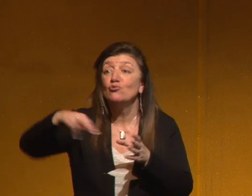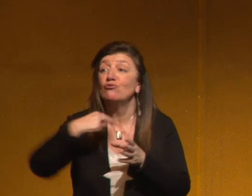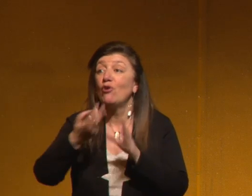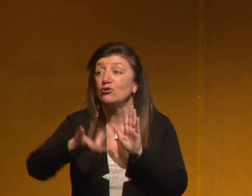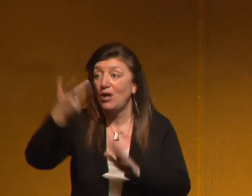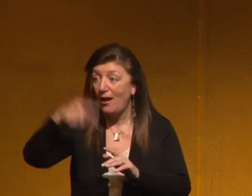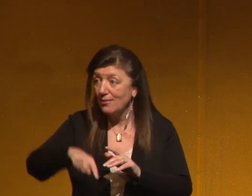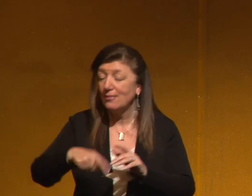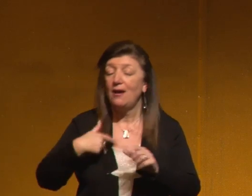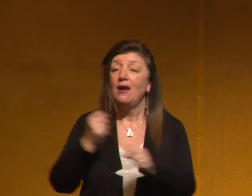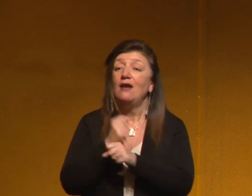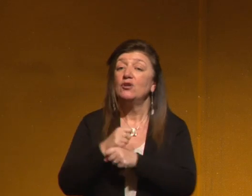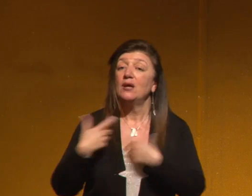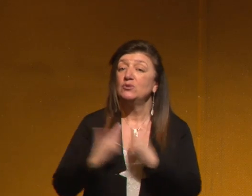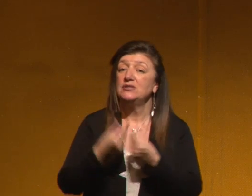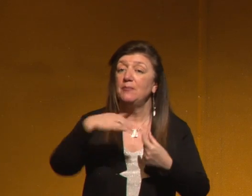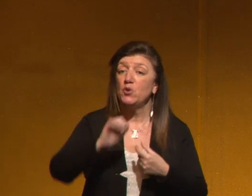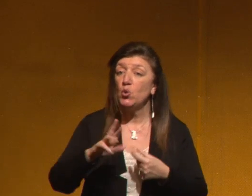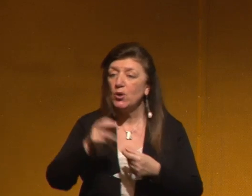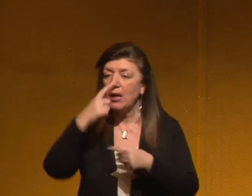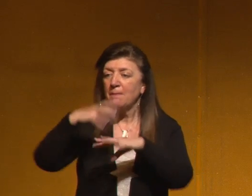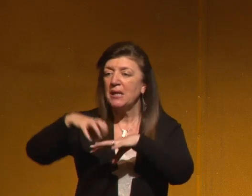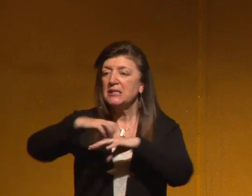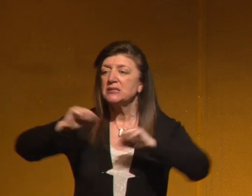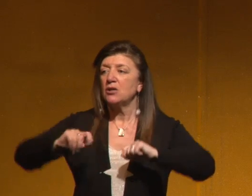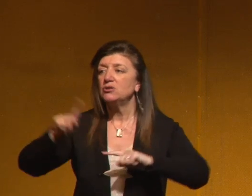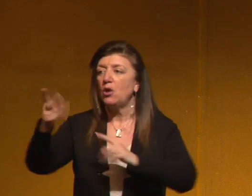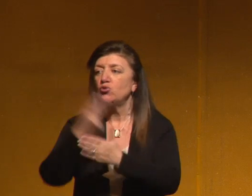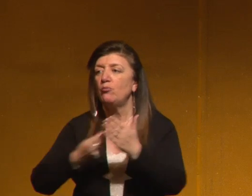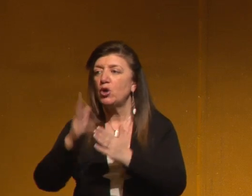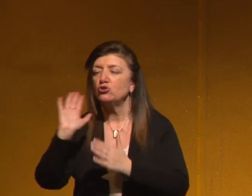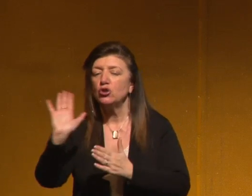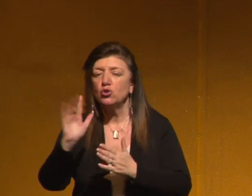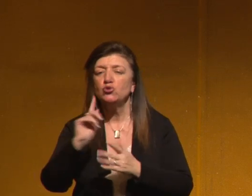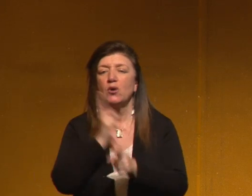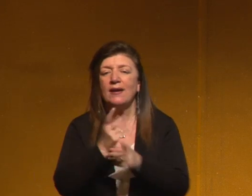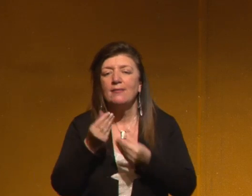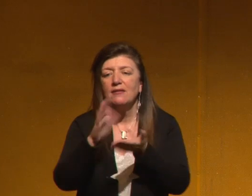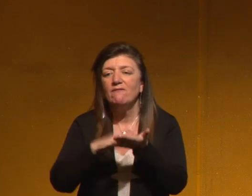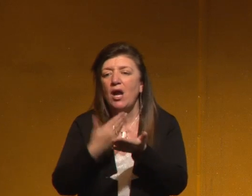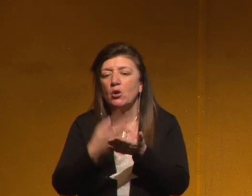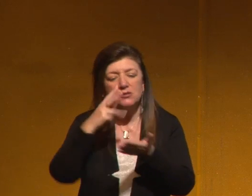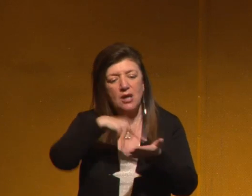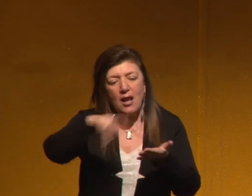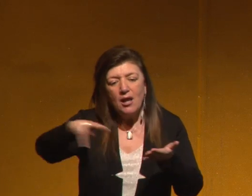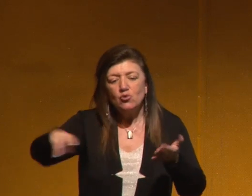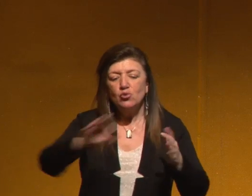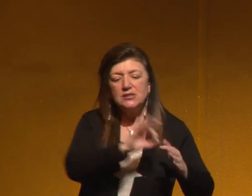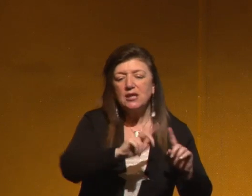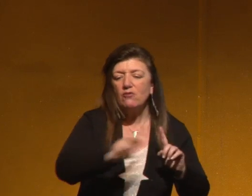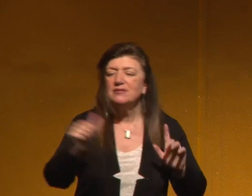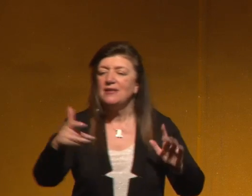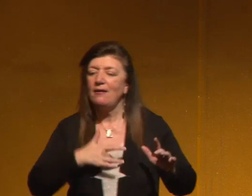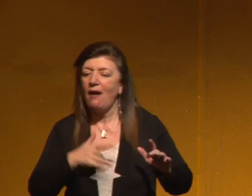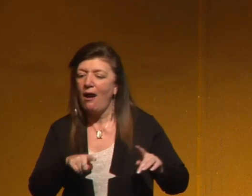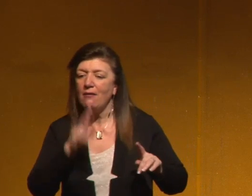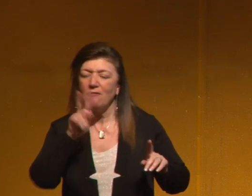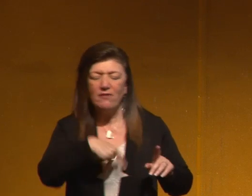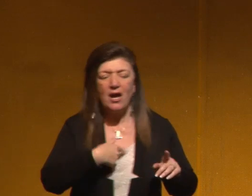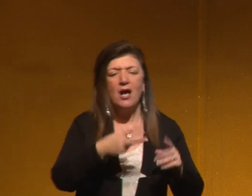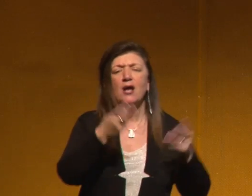e al ministero della salute con un progetto che vuole davvero valorizzare la lettura dall'inizio nella fascia 0 6 anni il progetto nati per